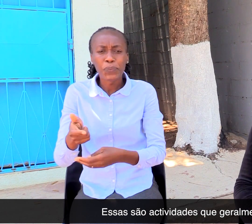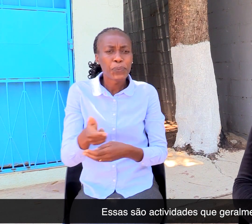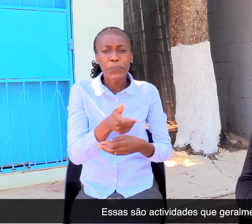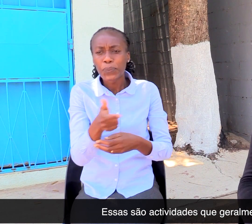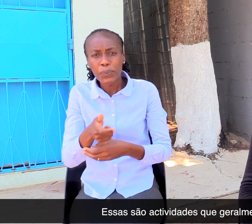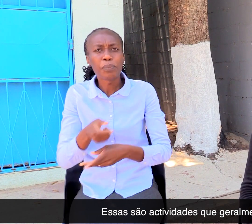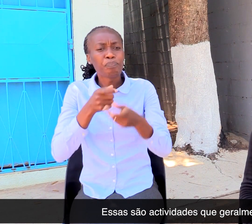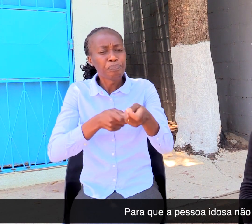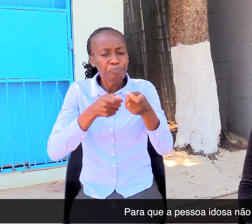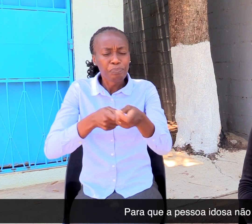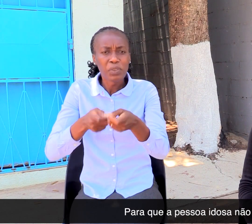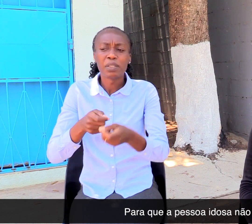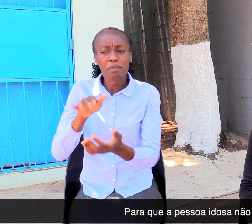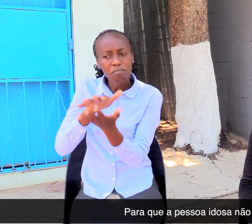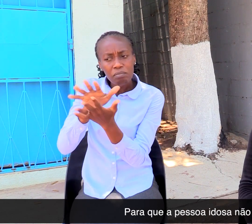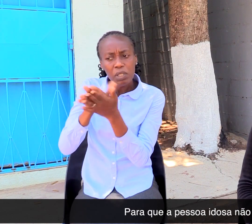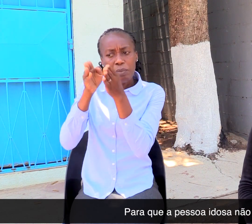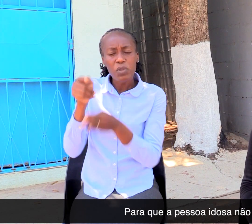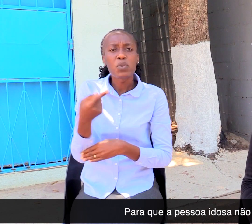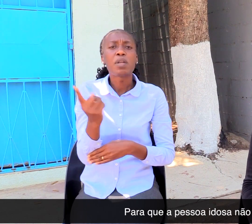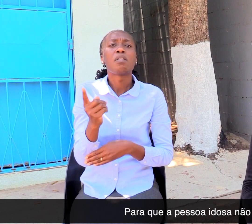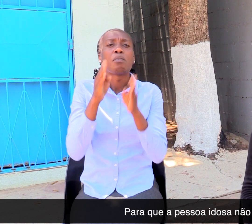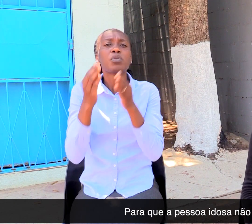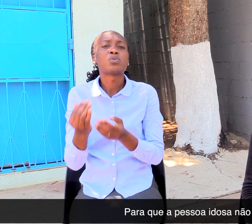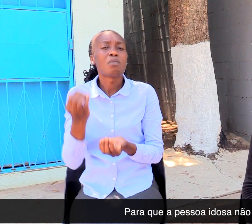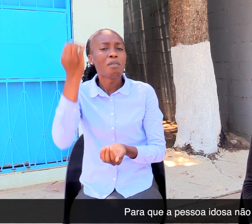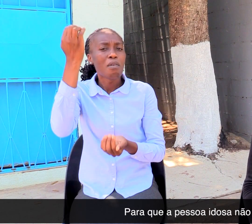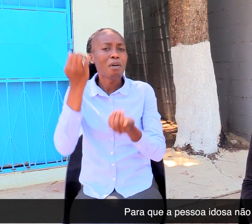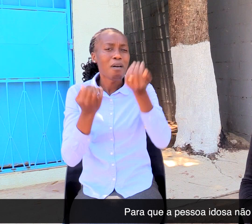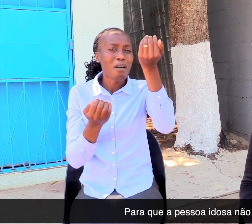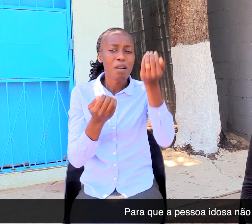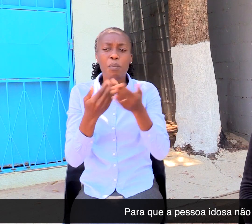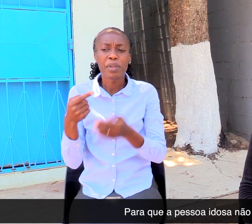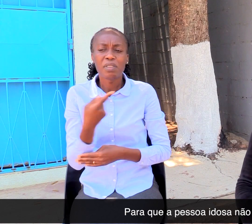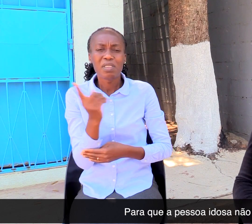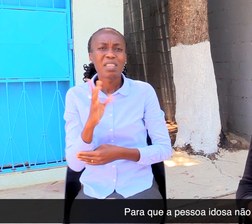geralmente recomendamos para que as idosas não fiquem sentadas.